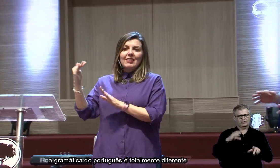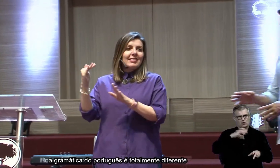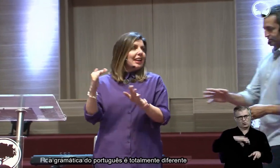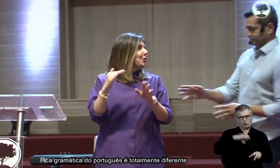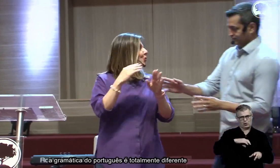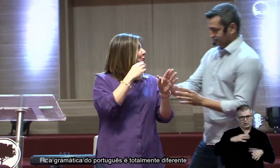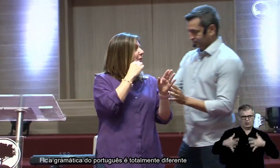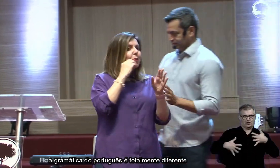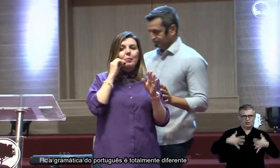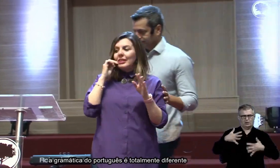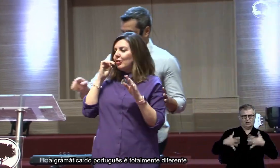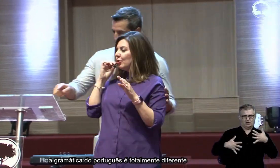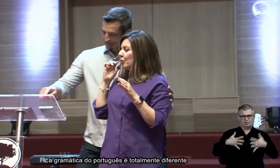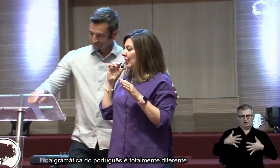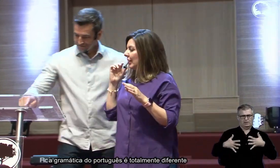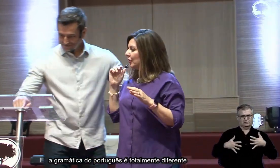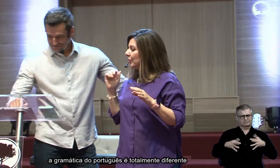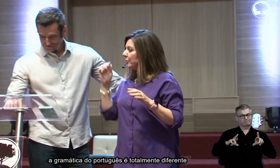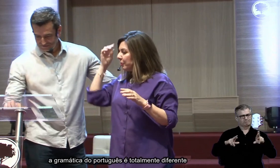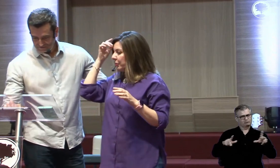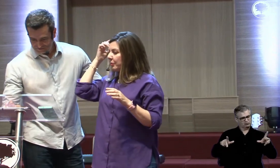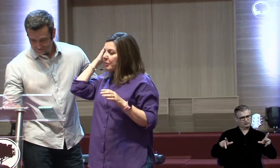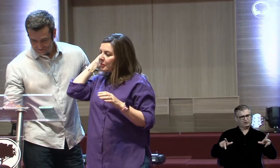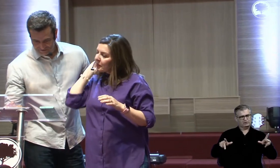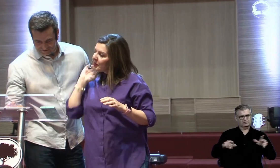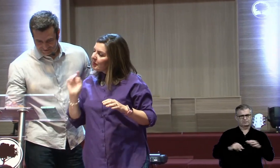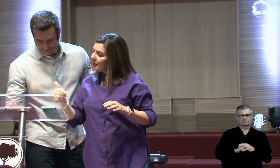do português é totalmente diferente.